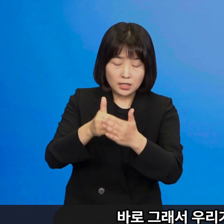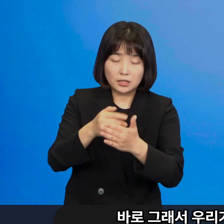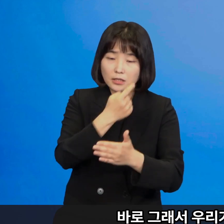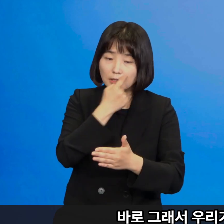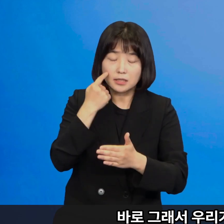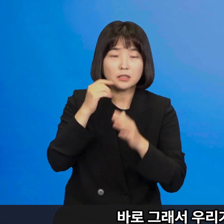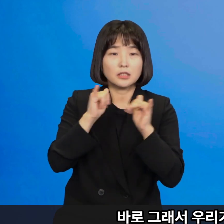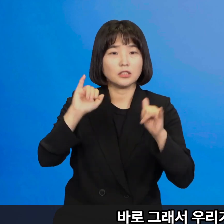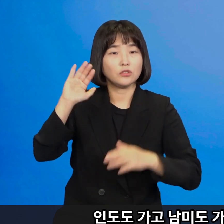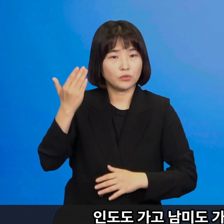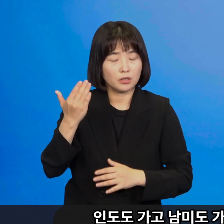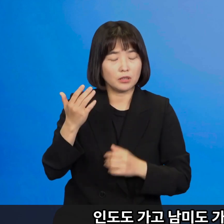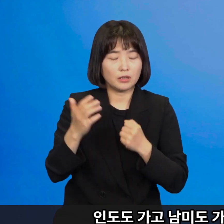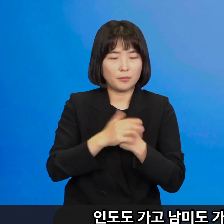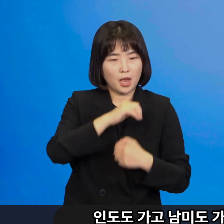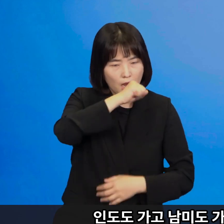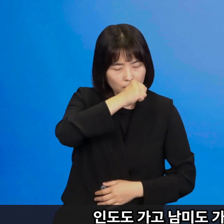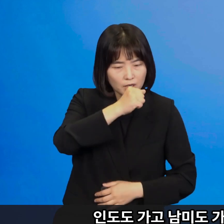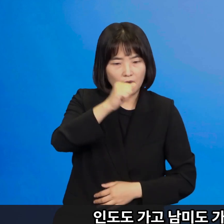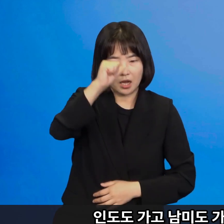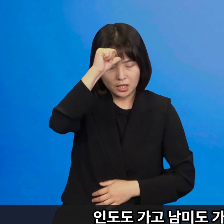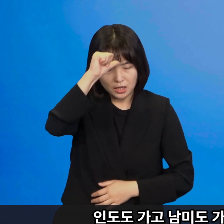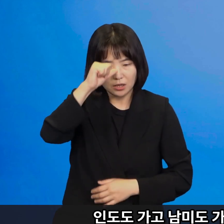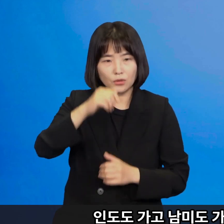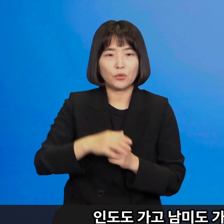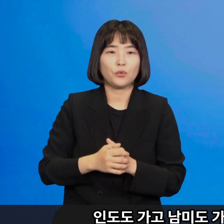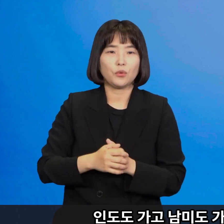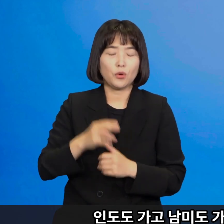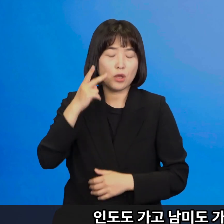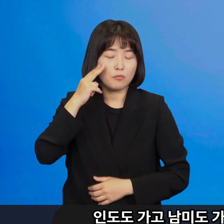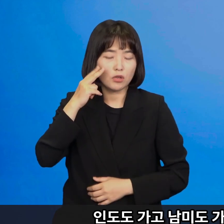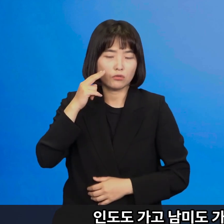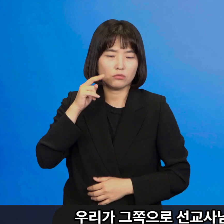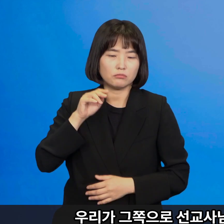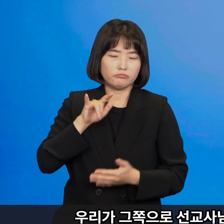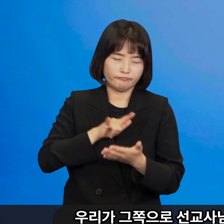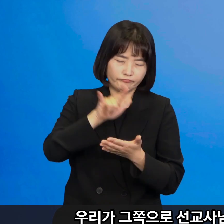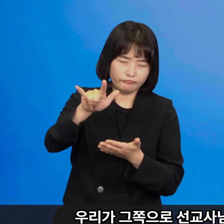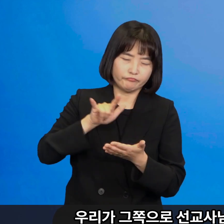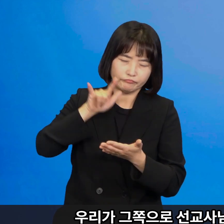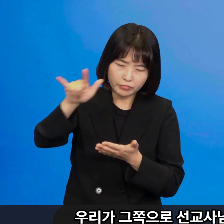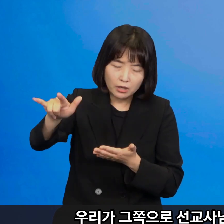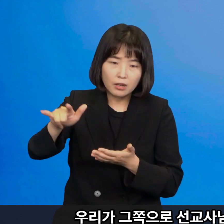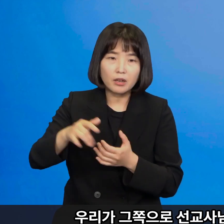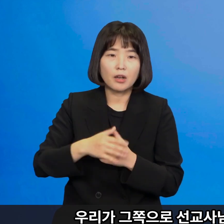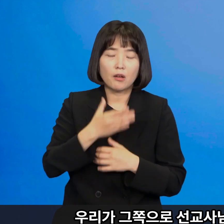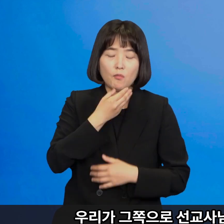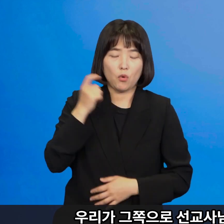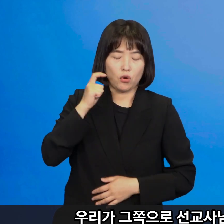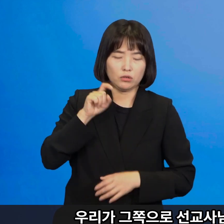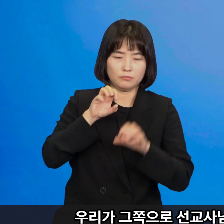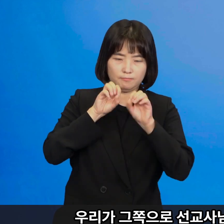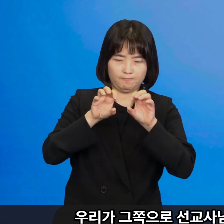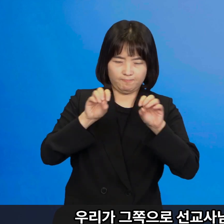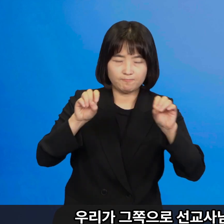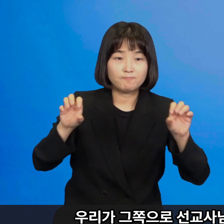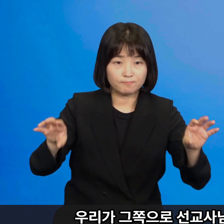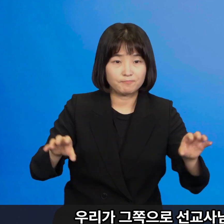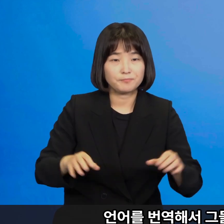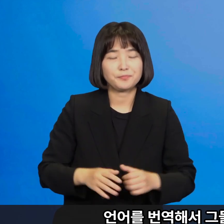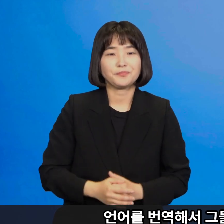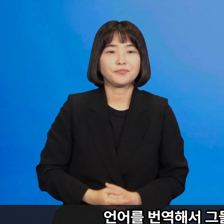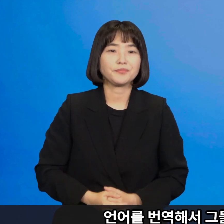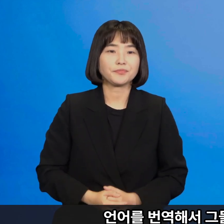우리가 아프리카도 가고 인도도 가고 남미도 가서 복음을 전하기도 하고 우리가 그쪽으로 선교사님들을 보내기도 하는